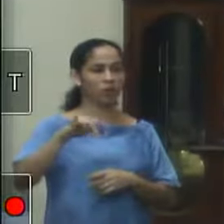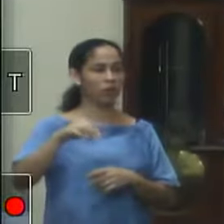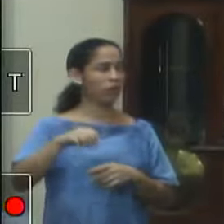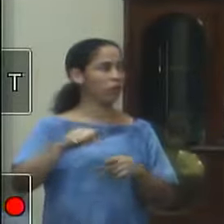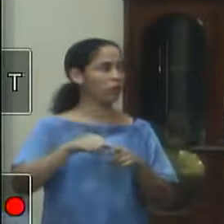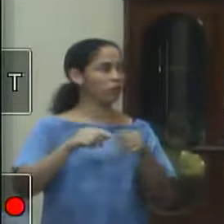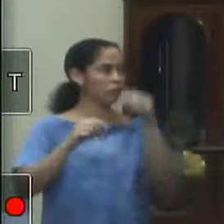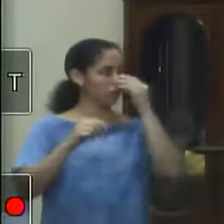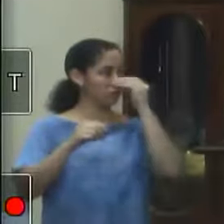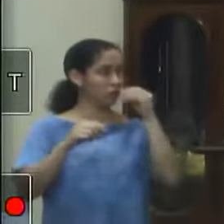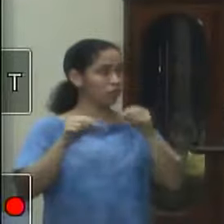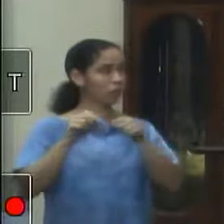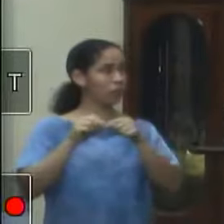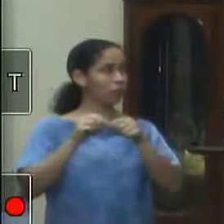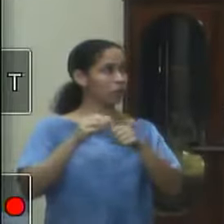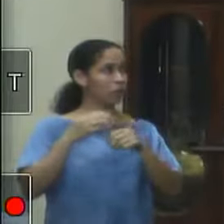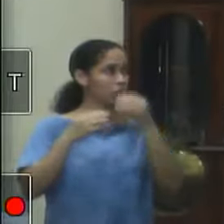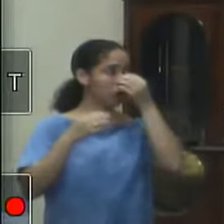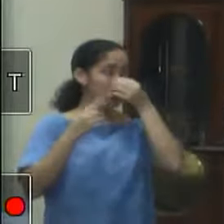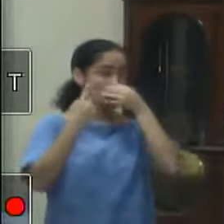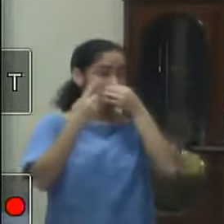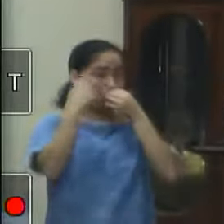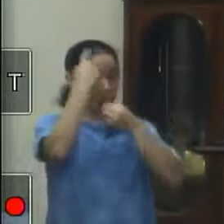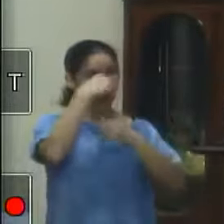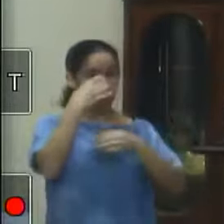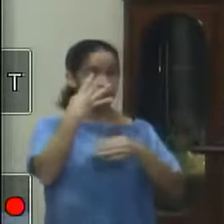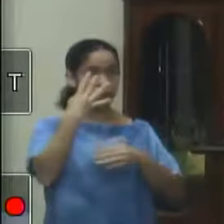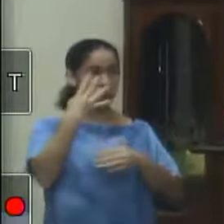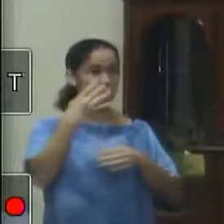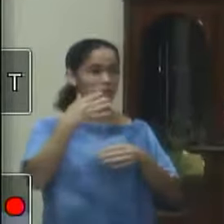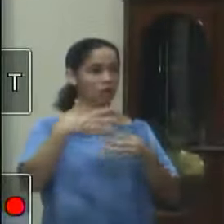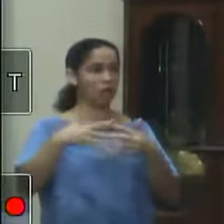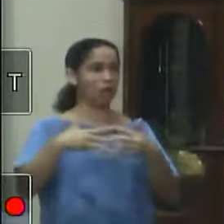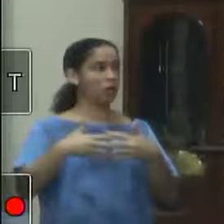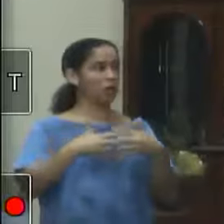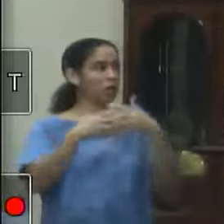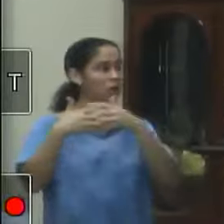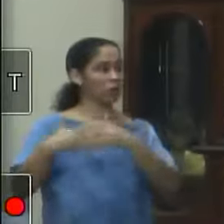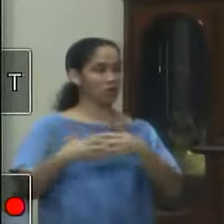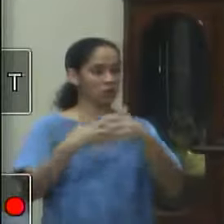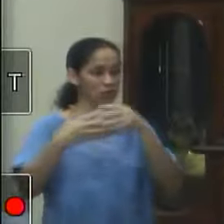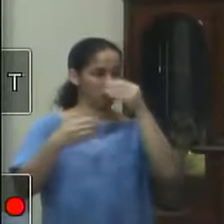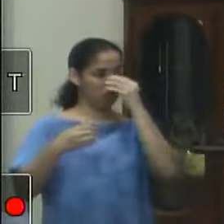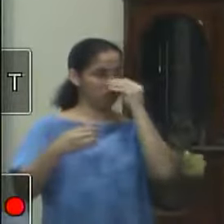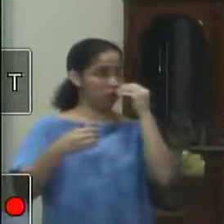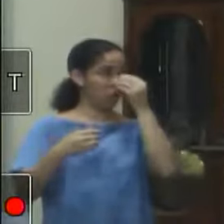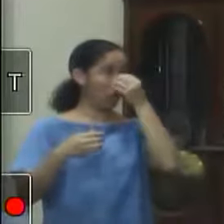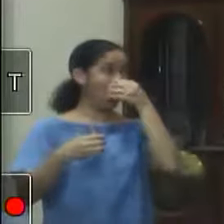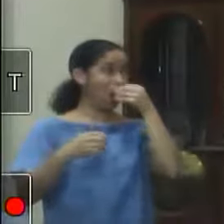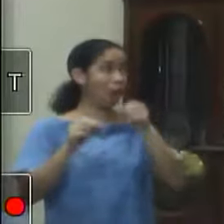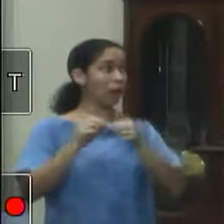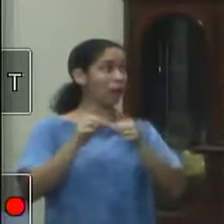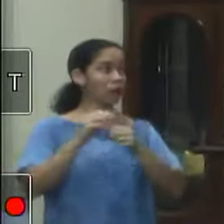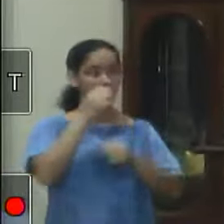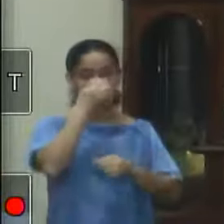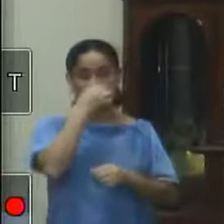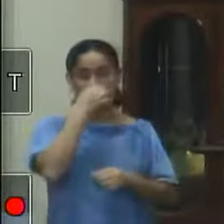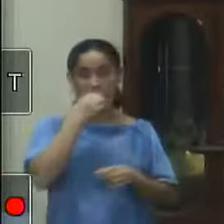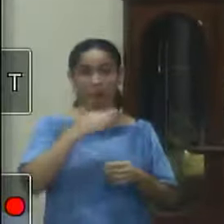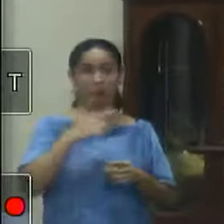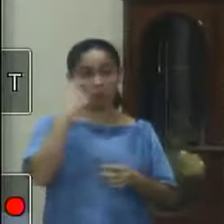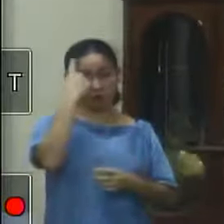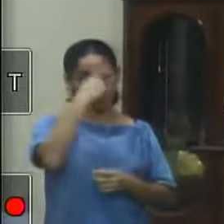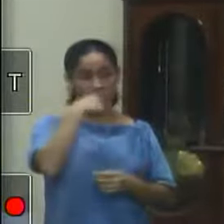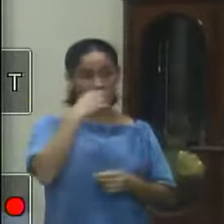faz em uma hora ela faz 4 caminhões de asfalto, produz 4 caminhões de asfalto. É uma